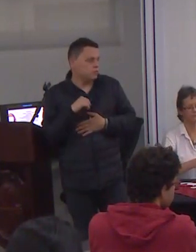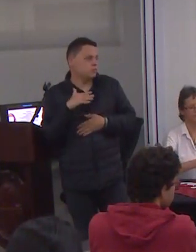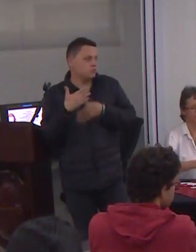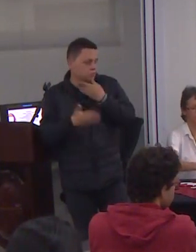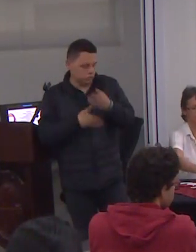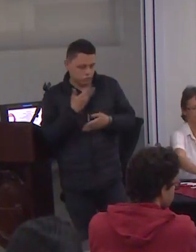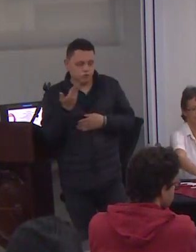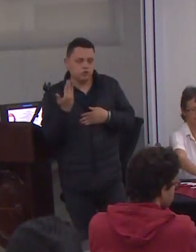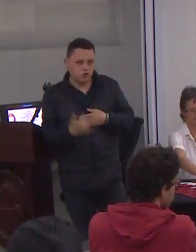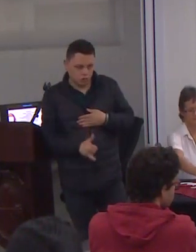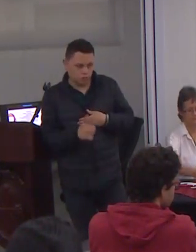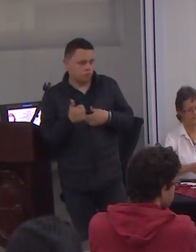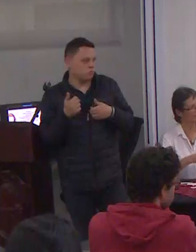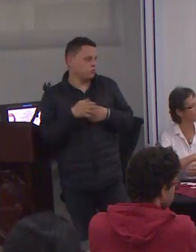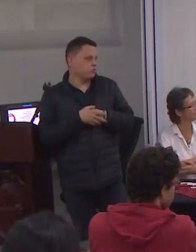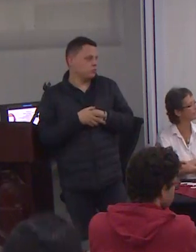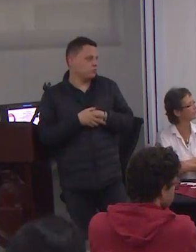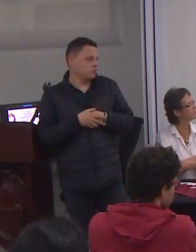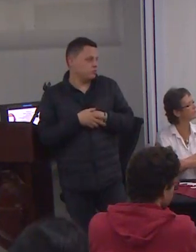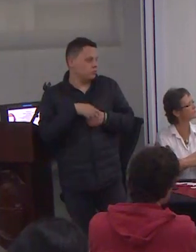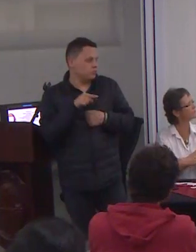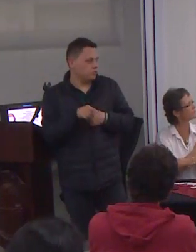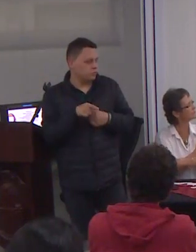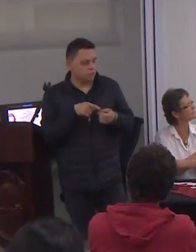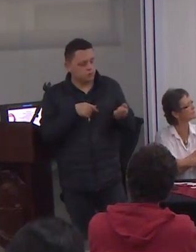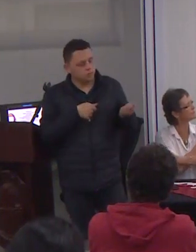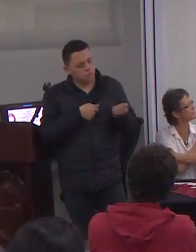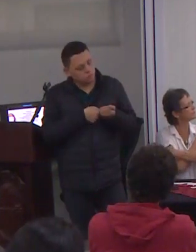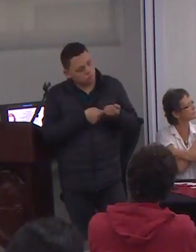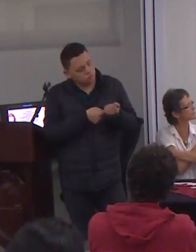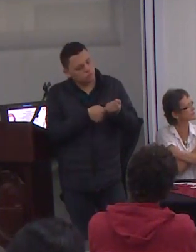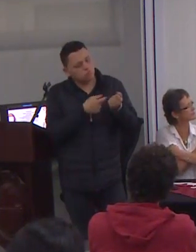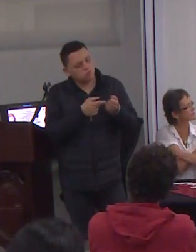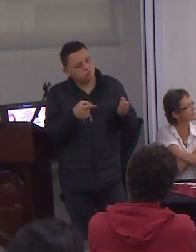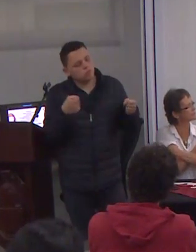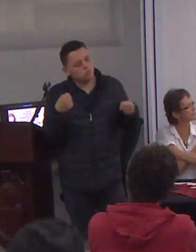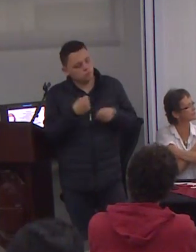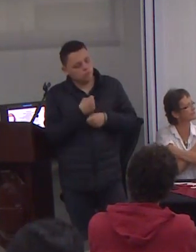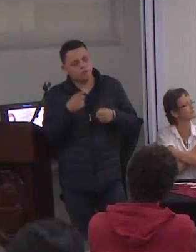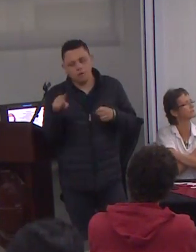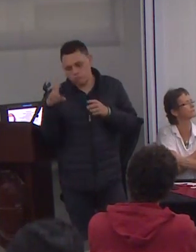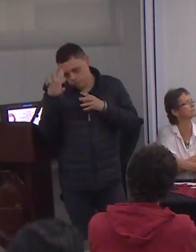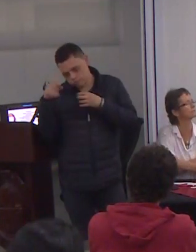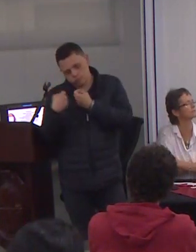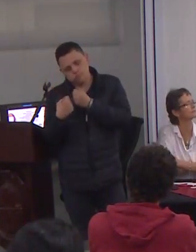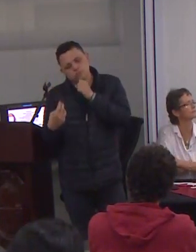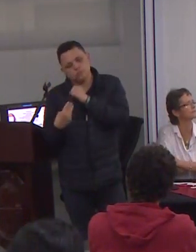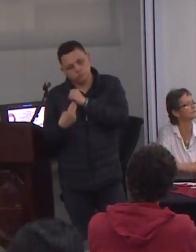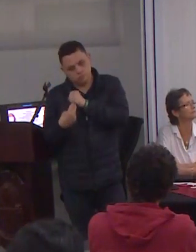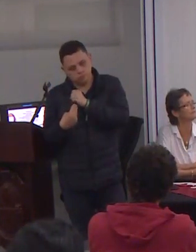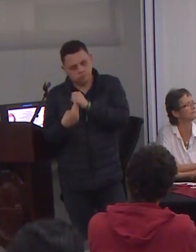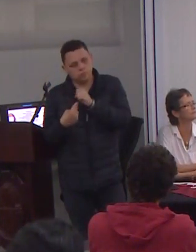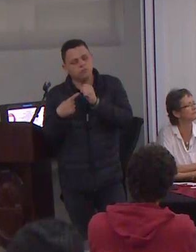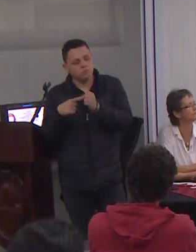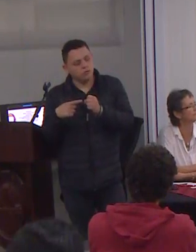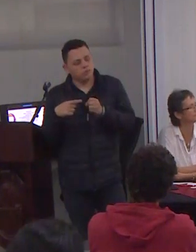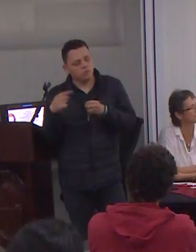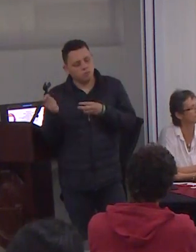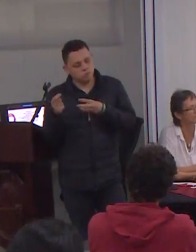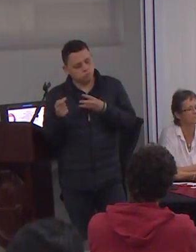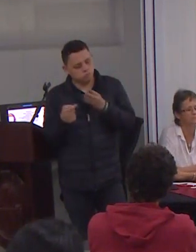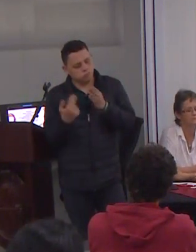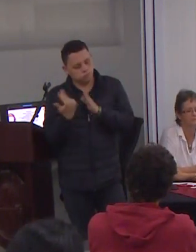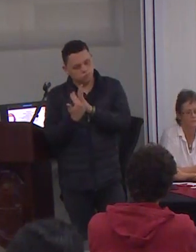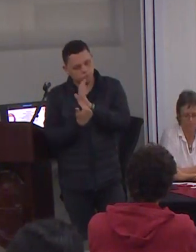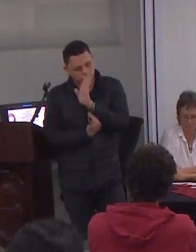adelantados donde fundamental ha hecho la asesoría y también hemos trabajado con el SENA dando las pautas